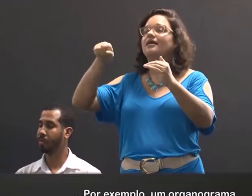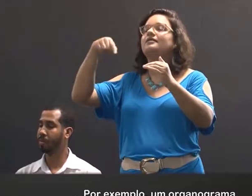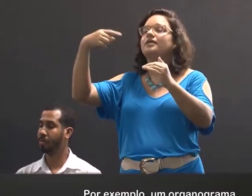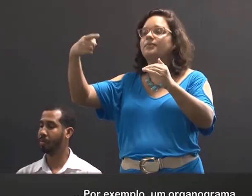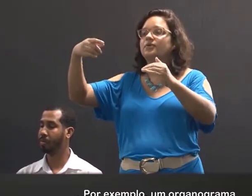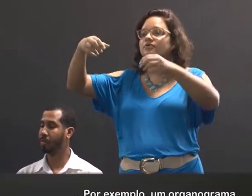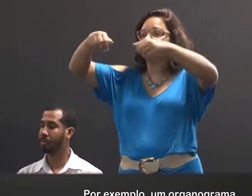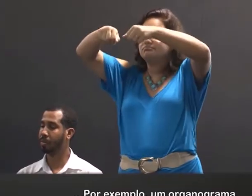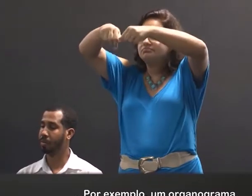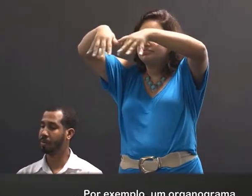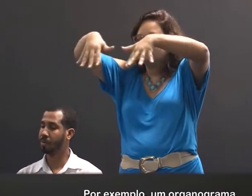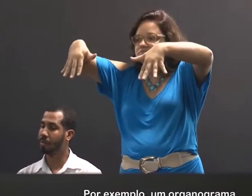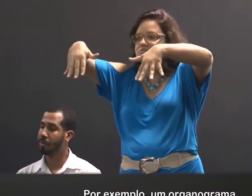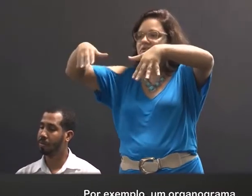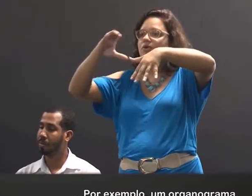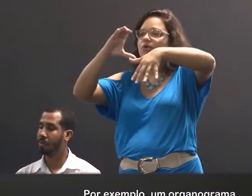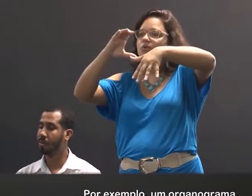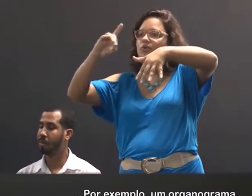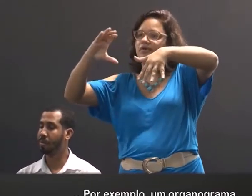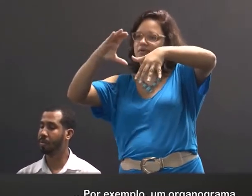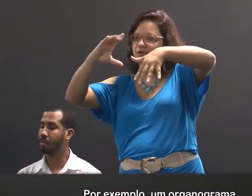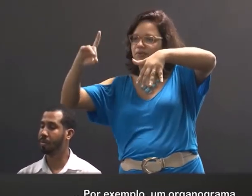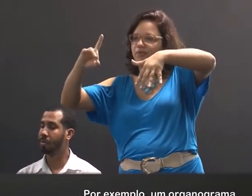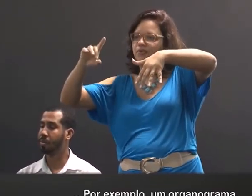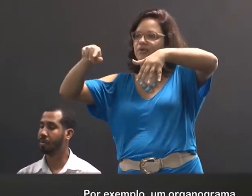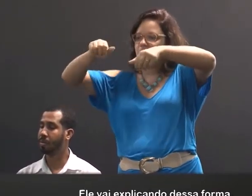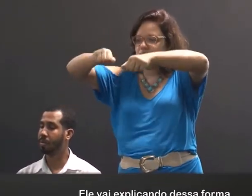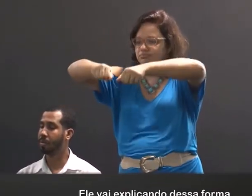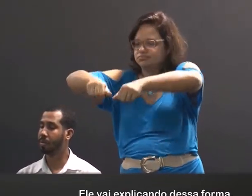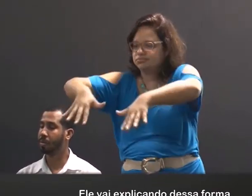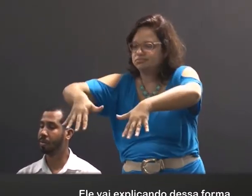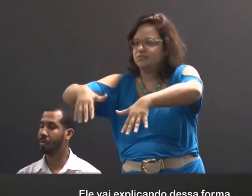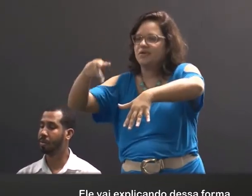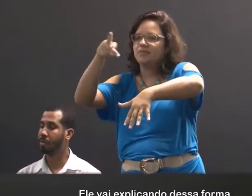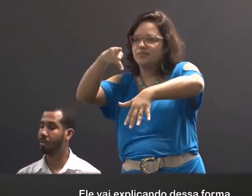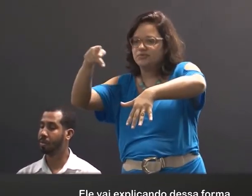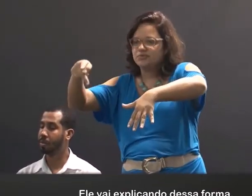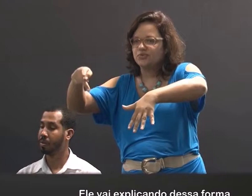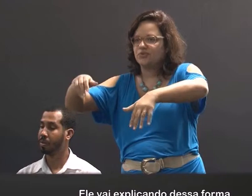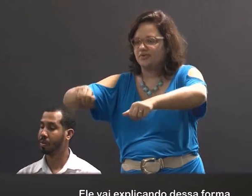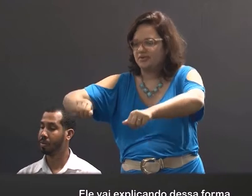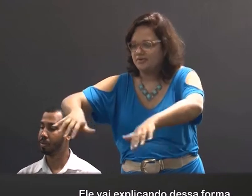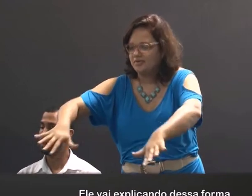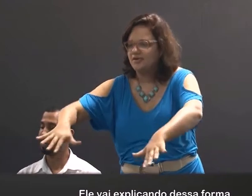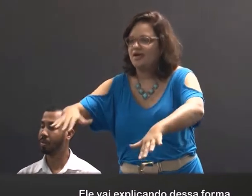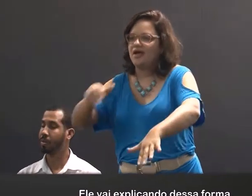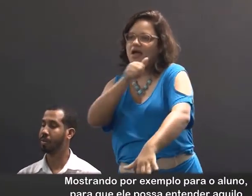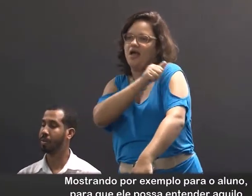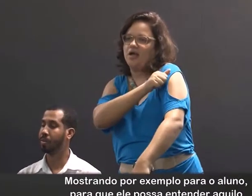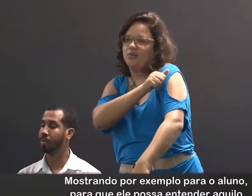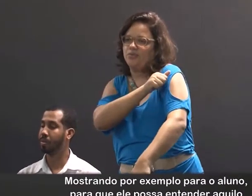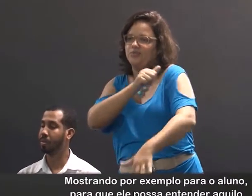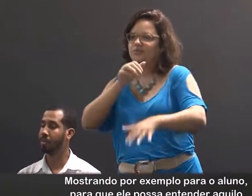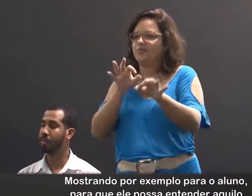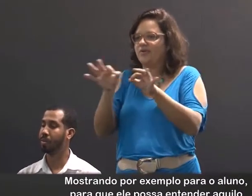texto logo acima, embaixo, por exemplo, um organograma. Ele vai explicando dessa forma, mostrando, por exemplo, para